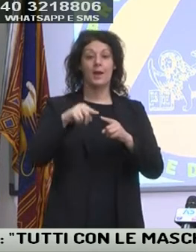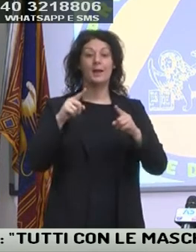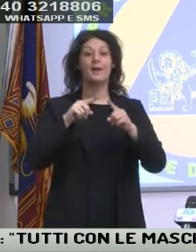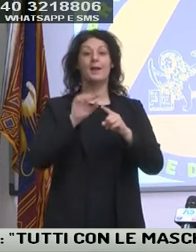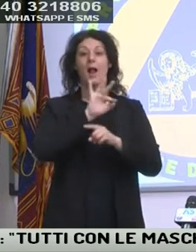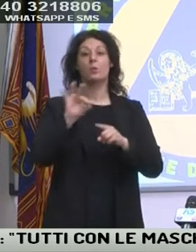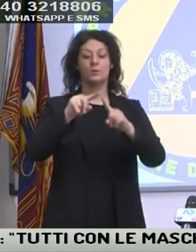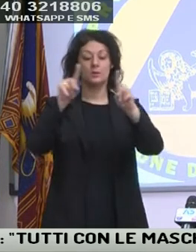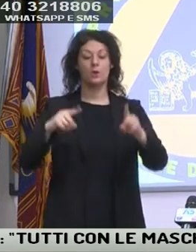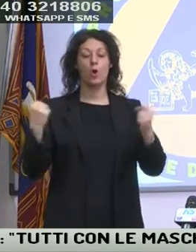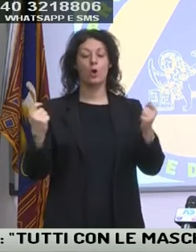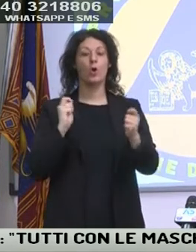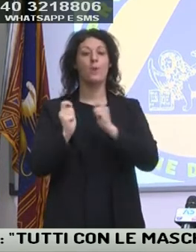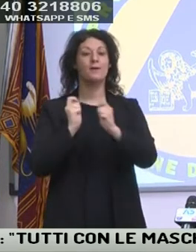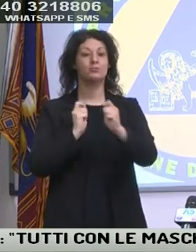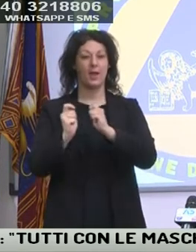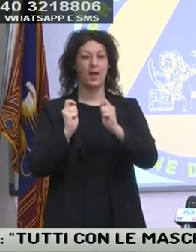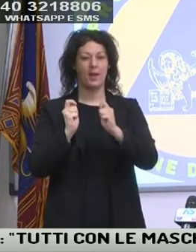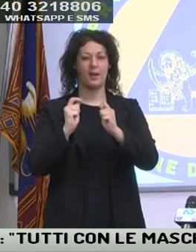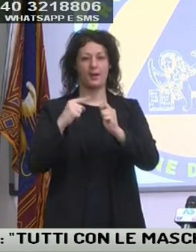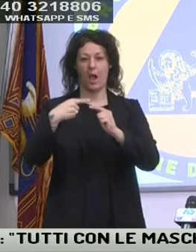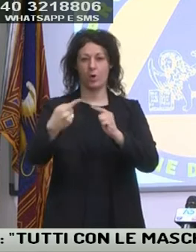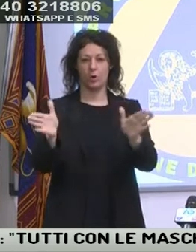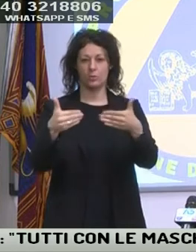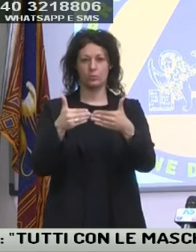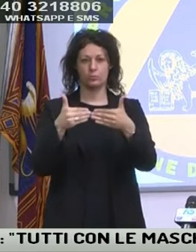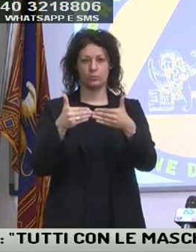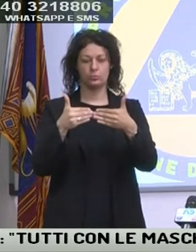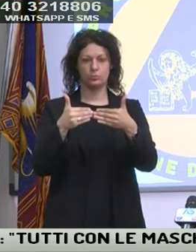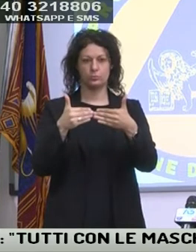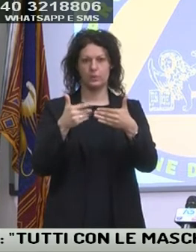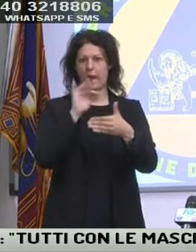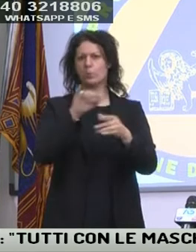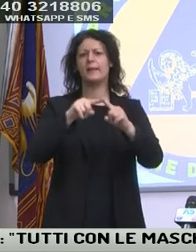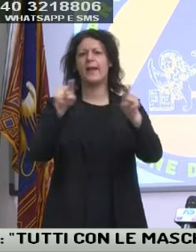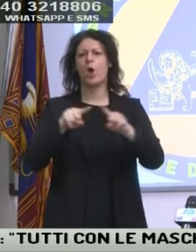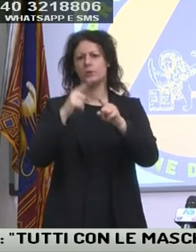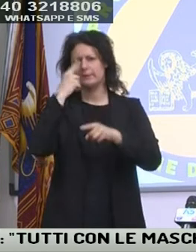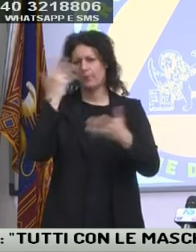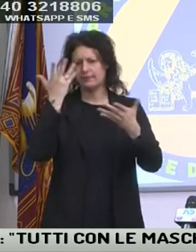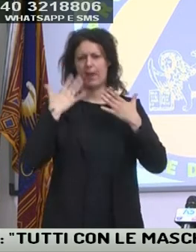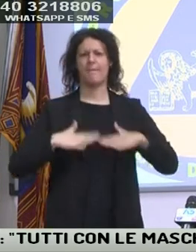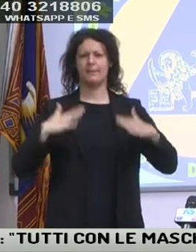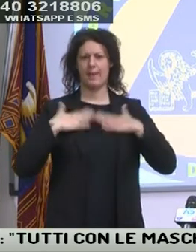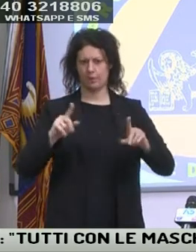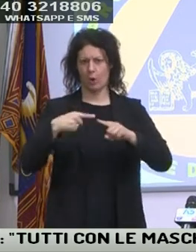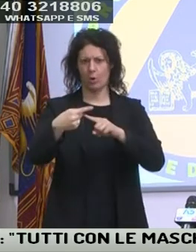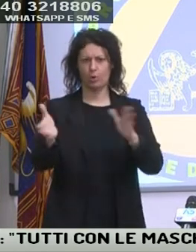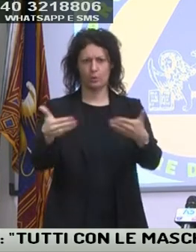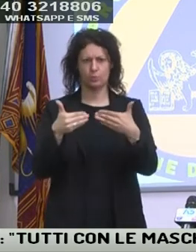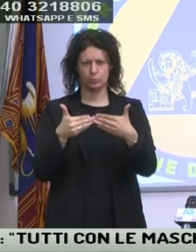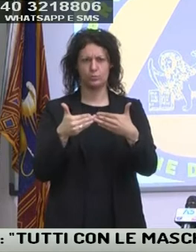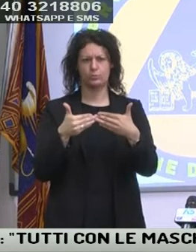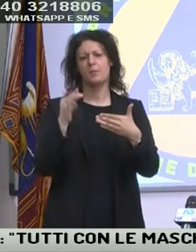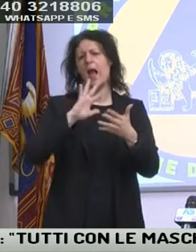che ancora sono chiuse, pensate ai negozi di diversa natura, all'abbigliamento, tanto per citarne uno, ma